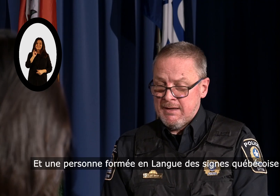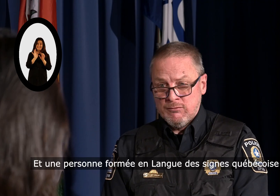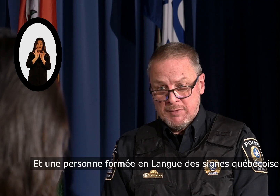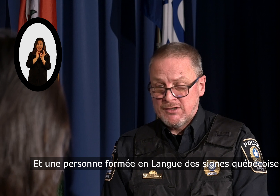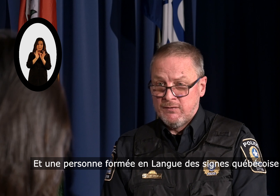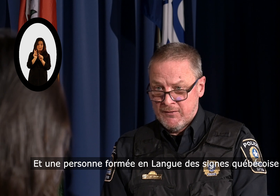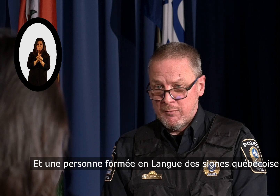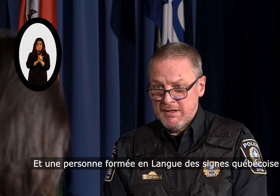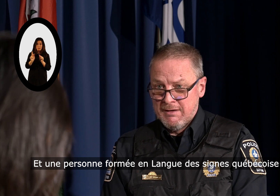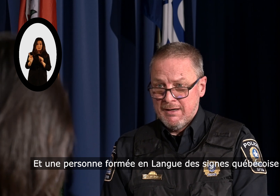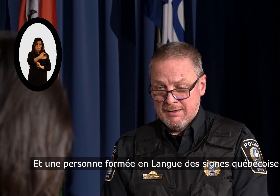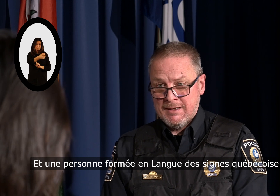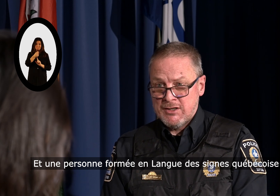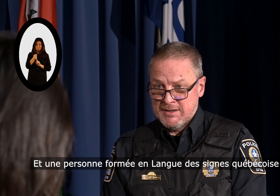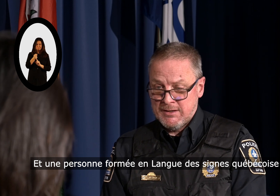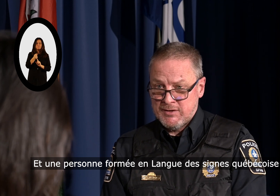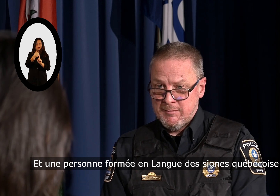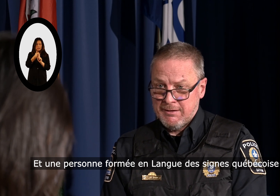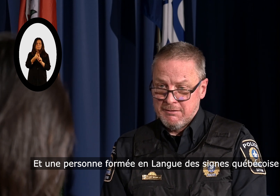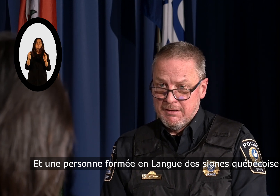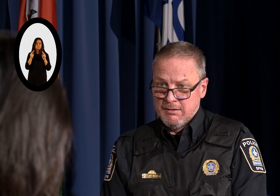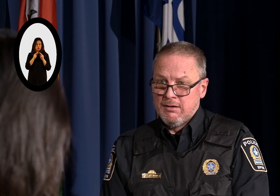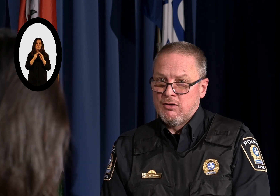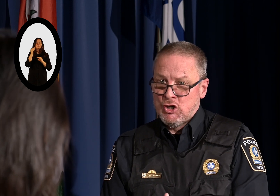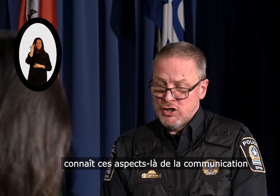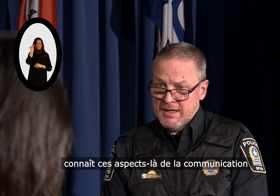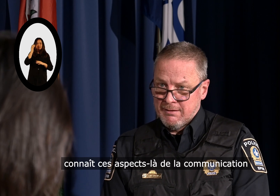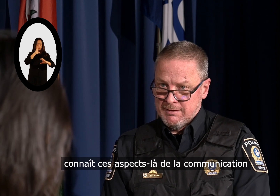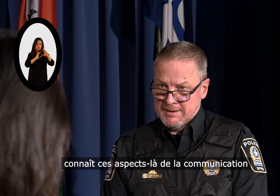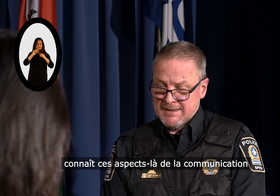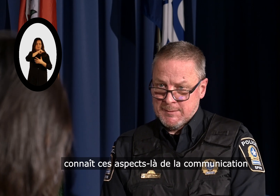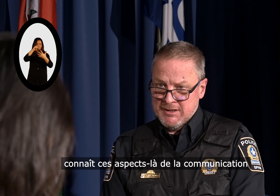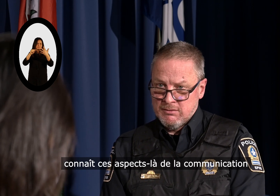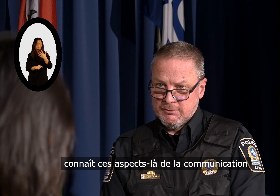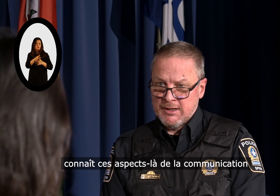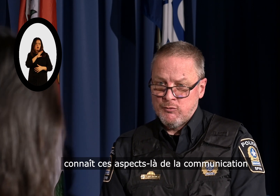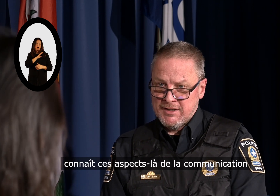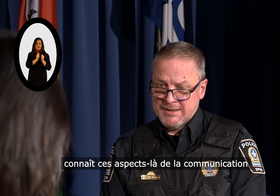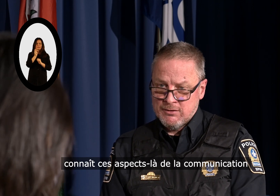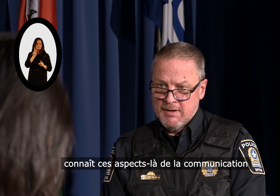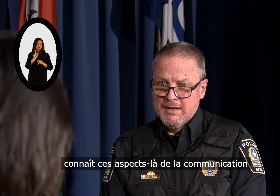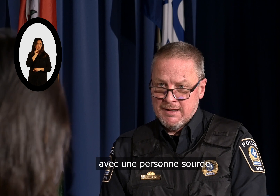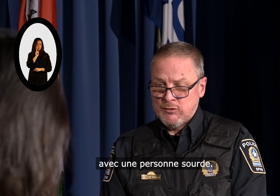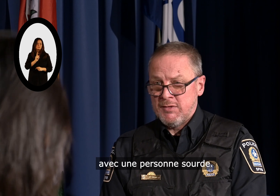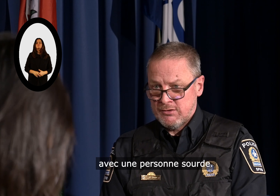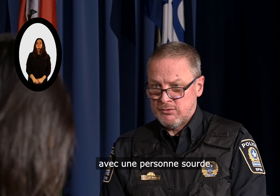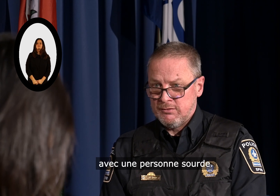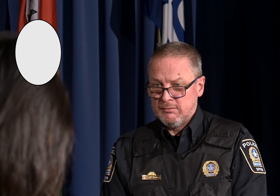une personne formée en langage des signes du Québec connaît ces aspects-là de la communication avec une personne sourde.